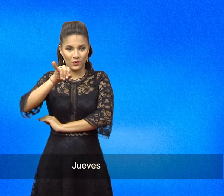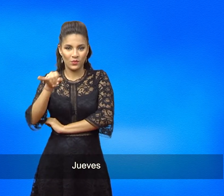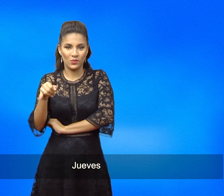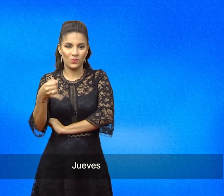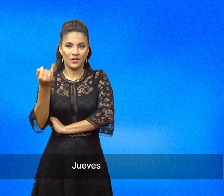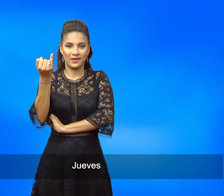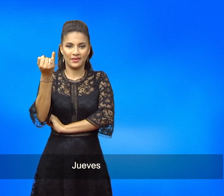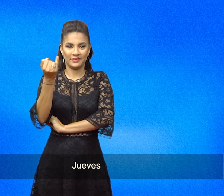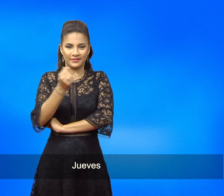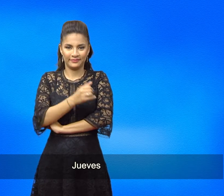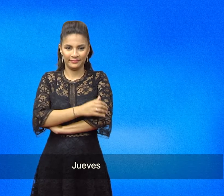jueves